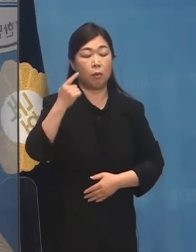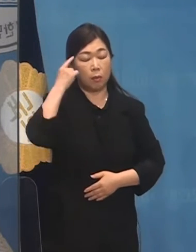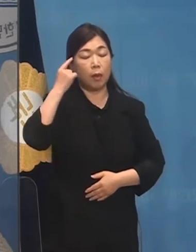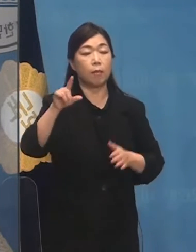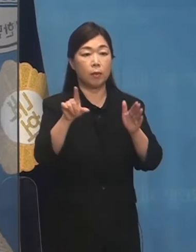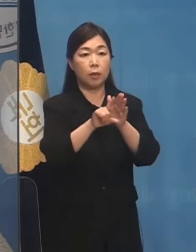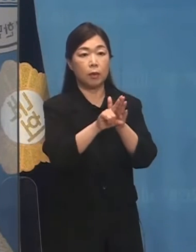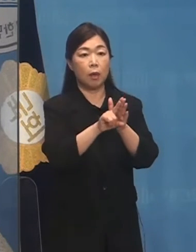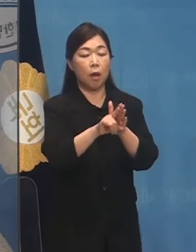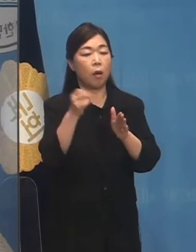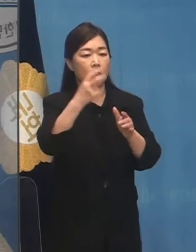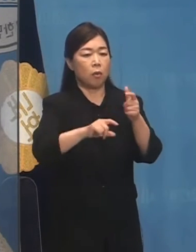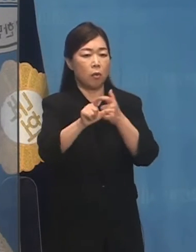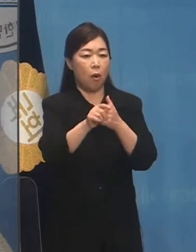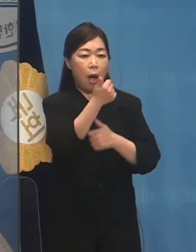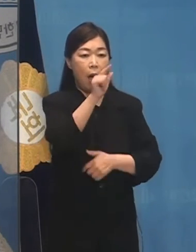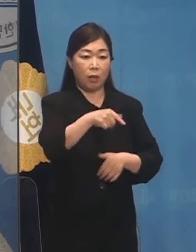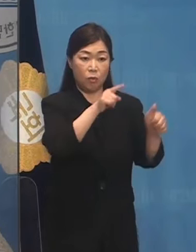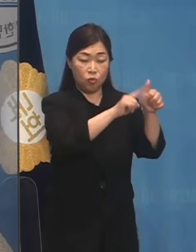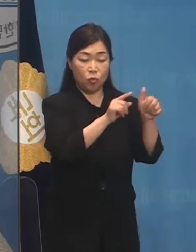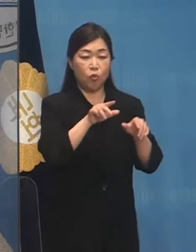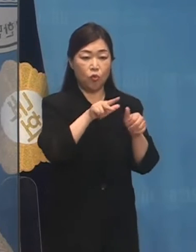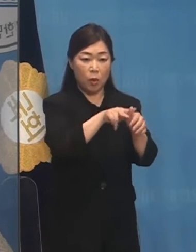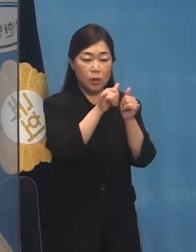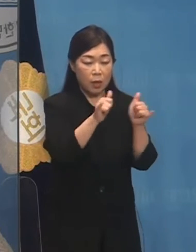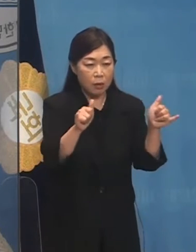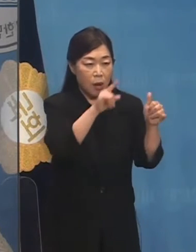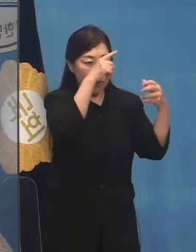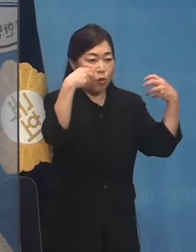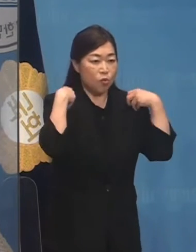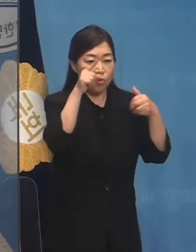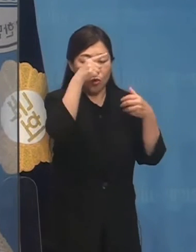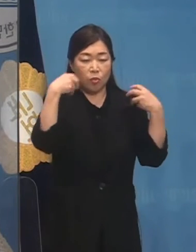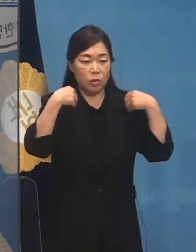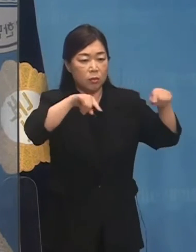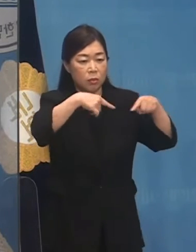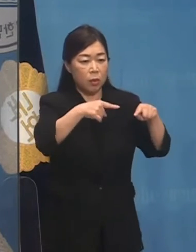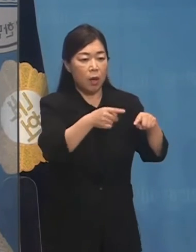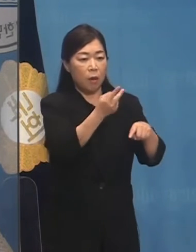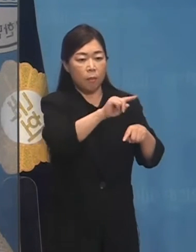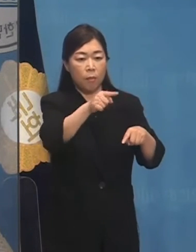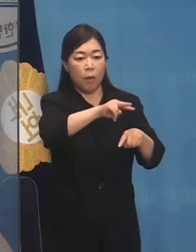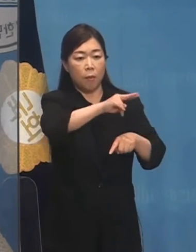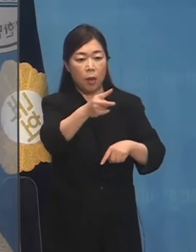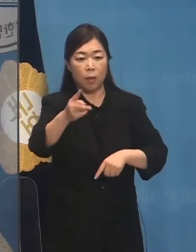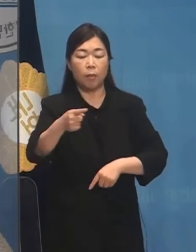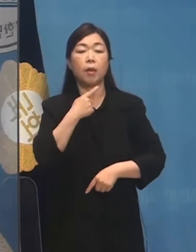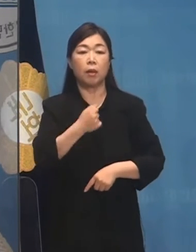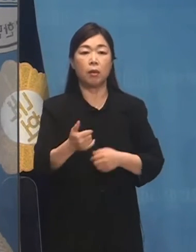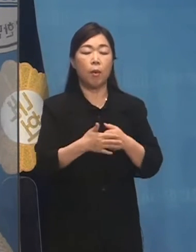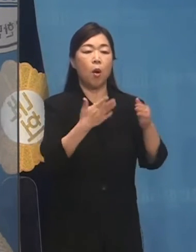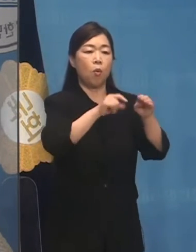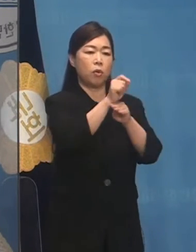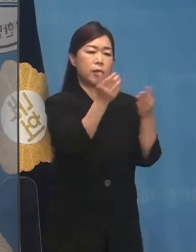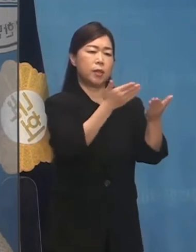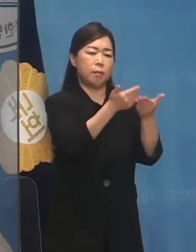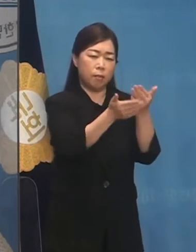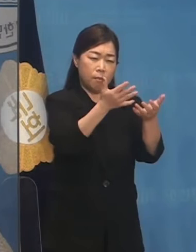믿습니다. 더더욱 한덕수 후보자는 여러 정부를 넘나들면서 계속 공직에 있었던